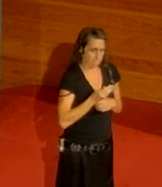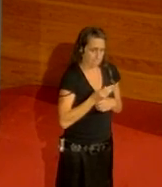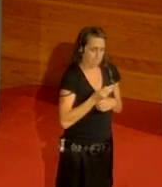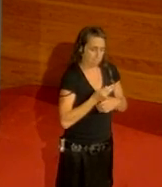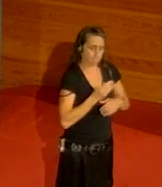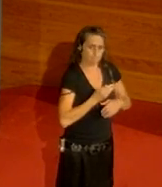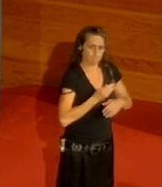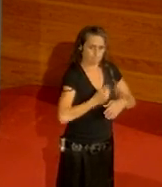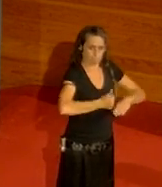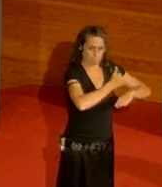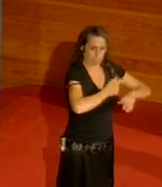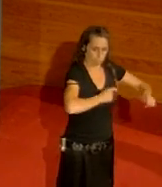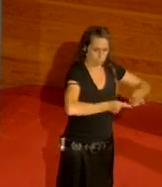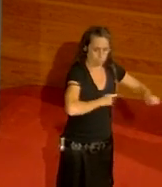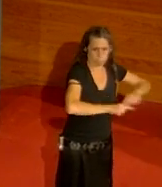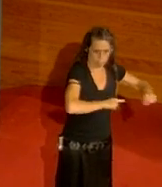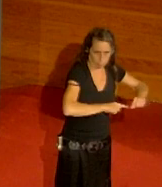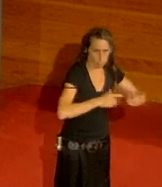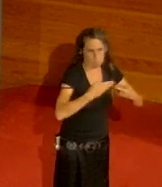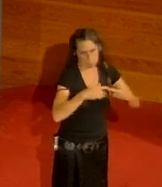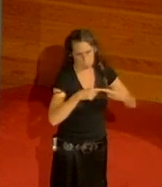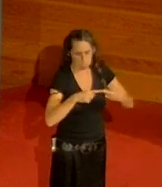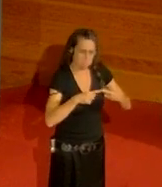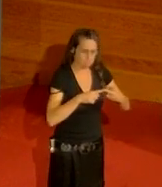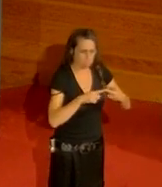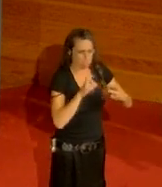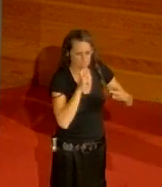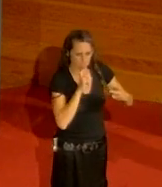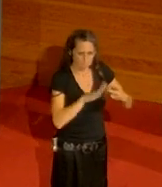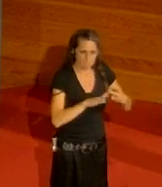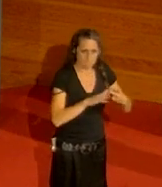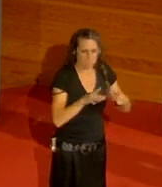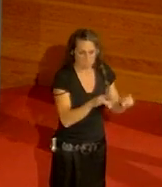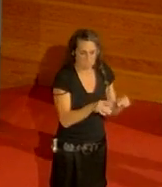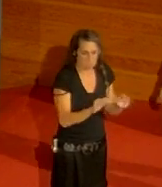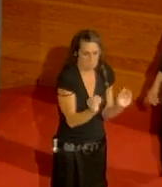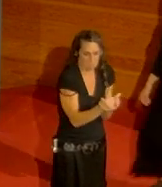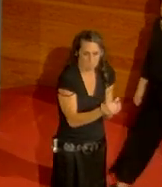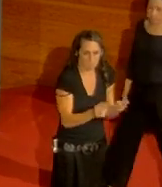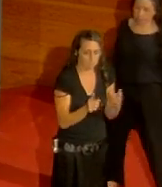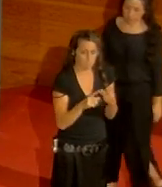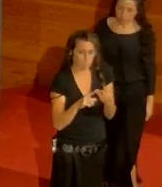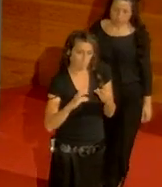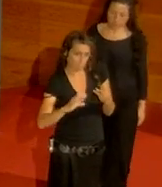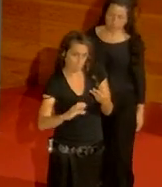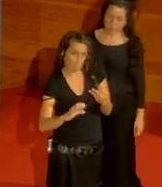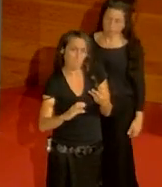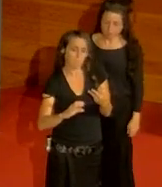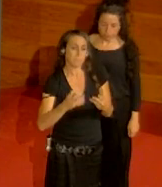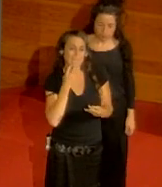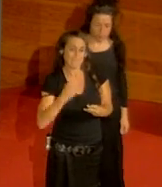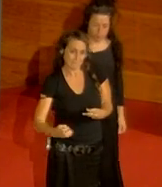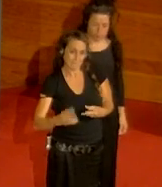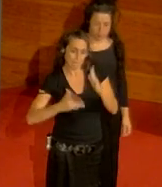el área B Es un poco más complicada pero es muy poco territorio y el área c la controlaba Israel militar y administrativamente